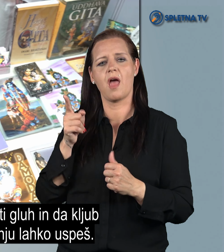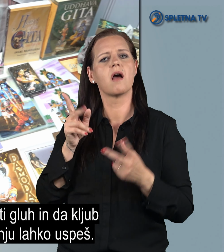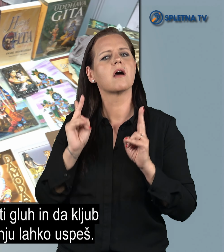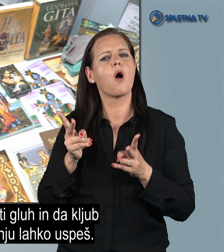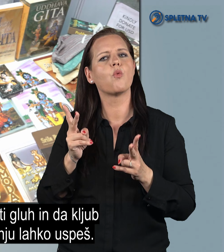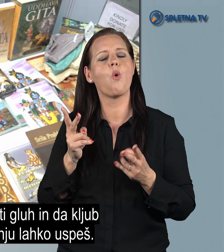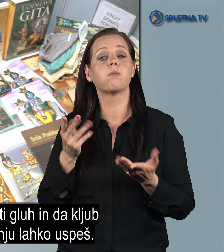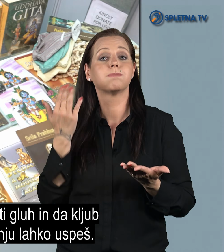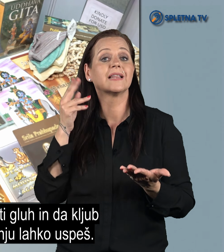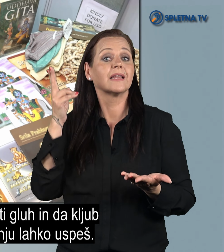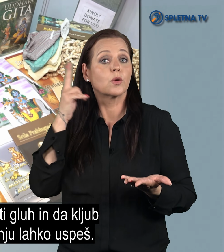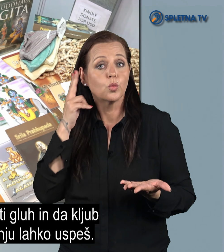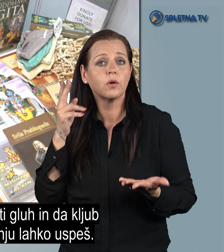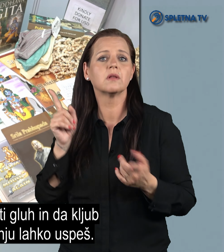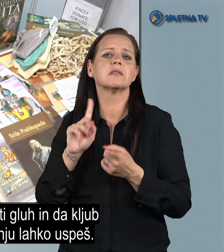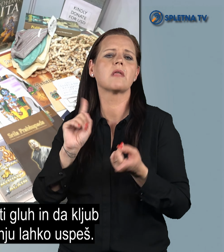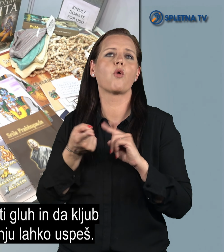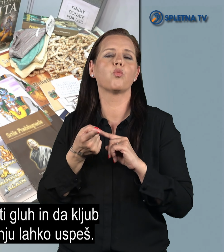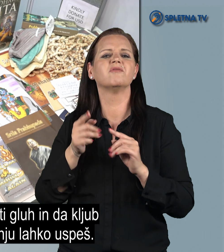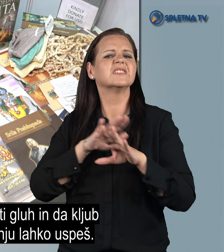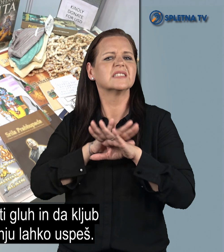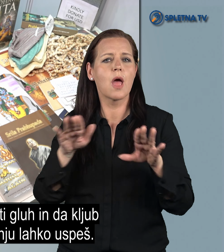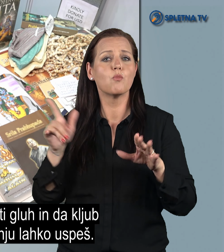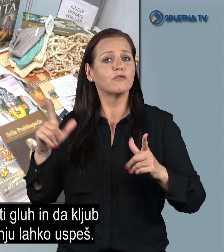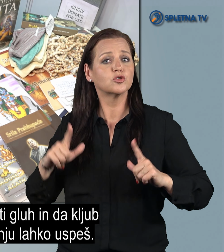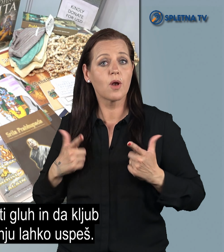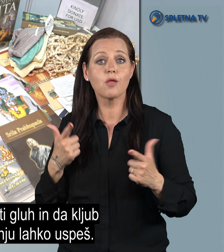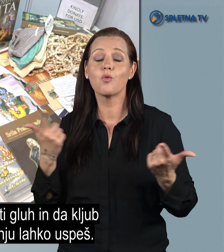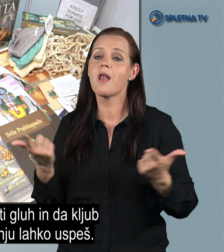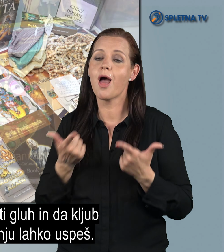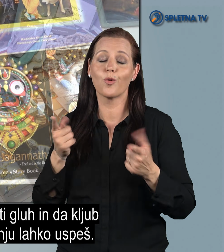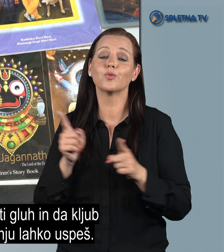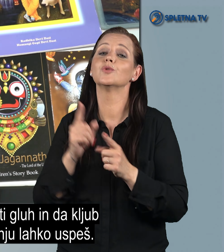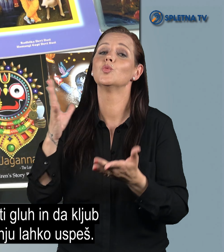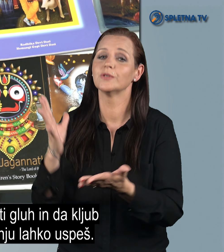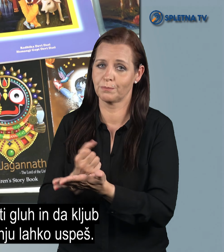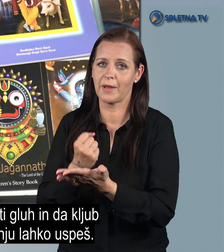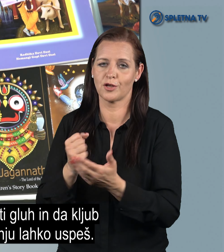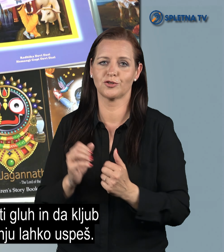Ve, kako je biti gluh in da kljub temu v življenju lahko uspeš.